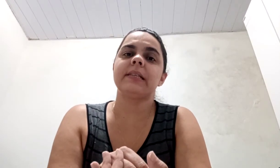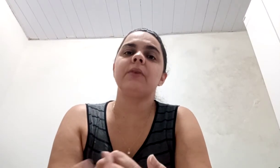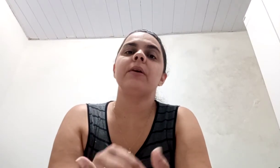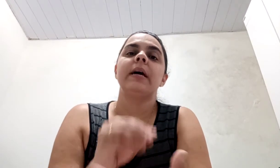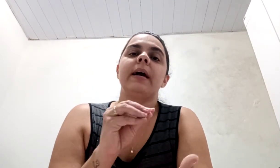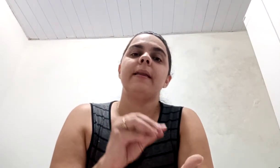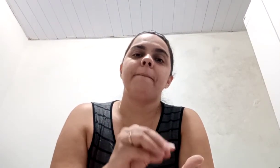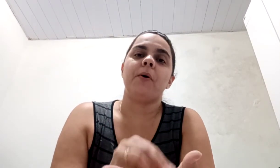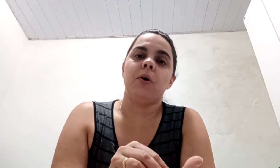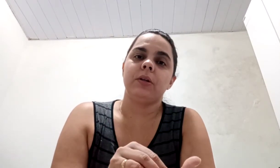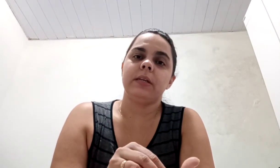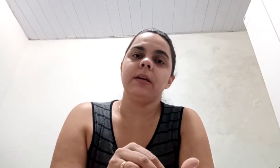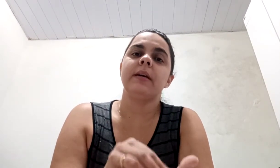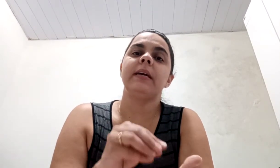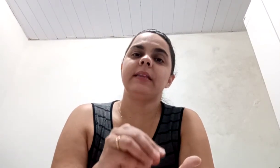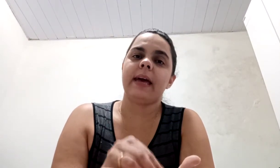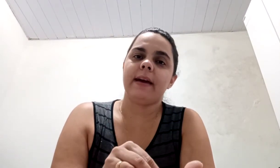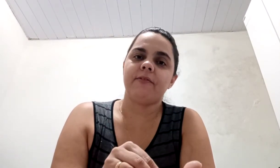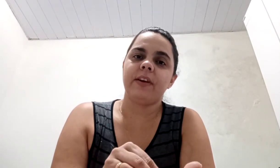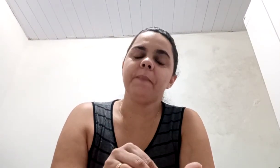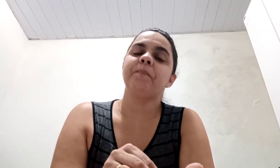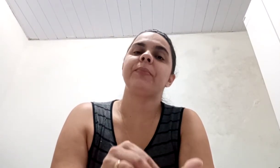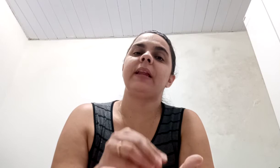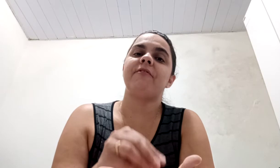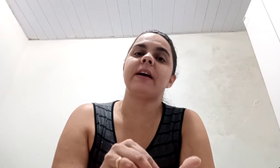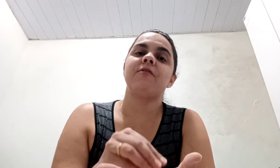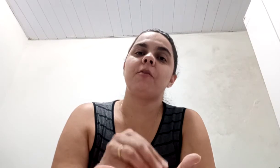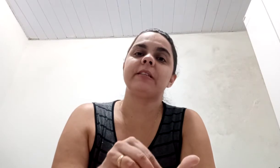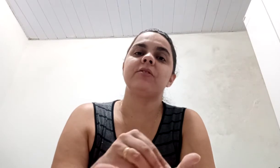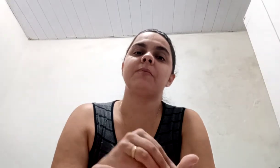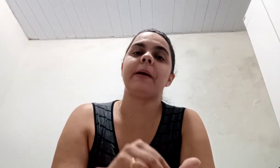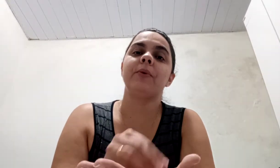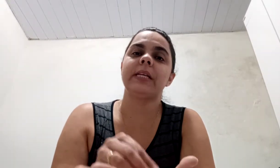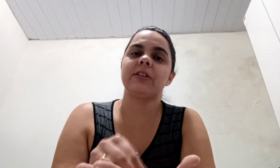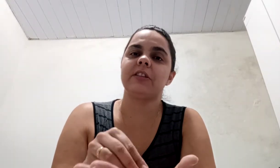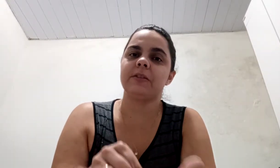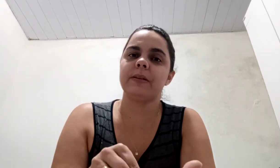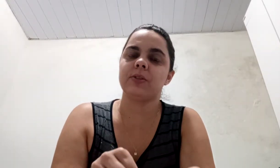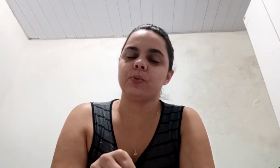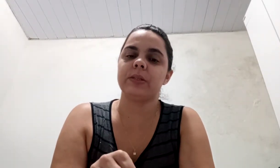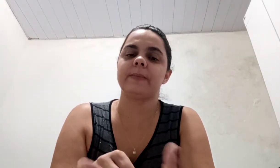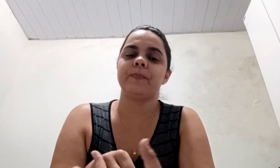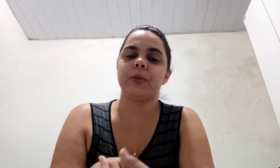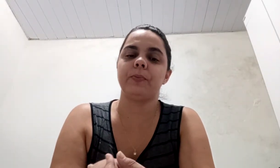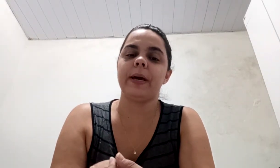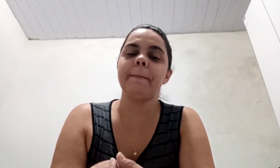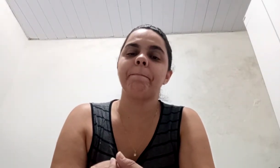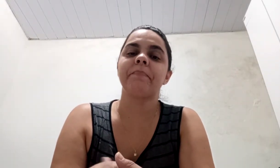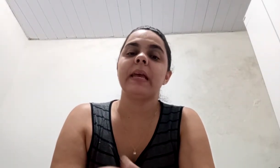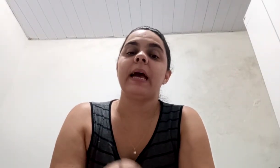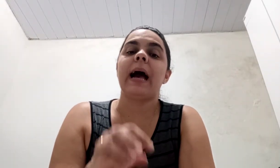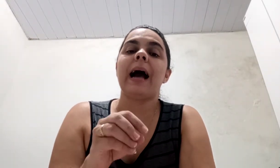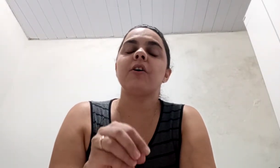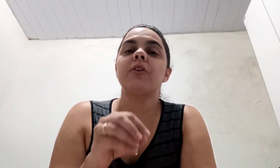comunicação, ele pode e deve levar informações para muitas outras pessoas. Tudo bem? Agora,